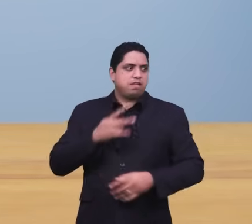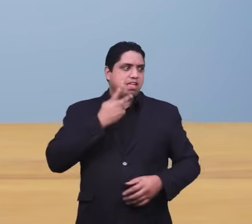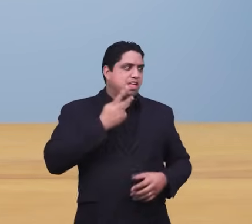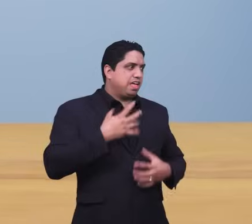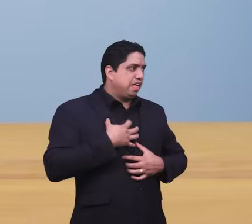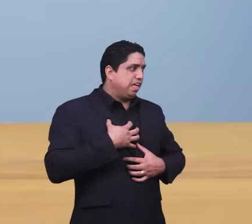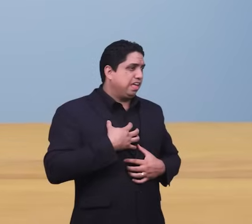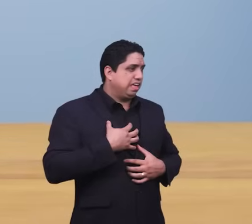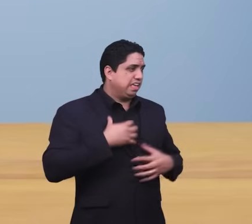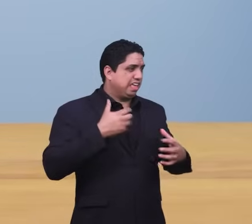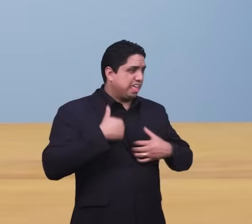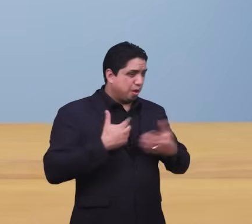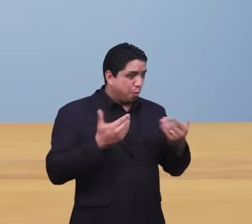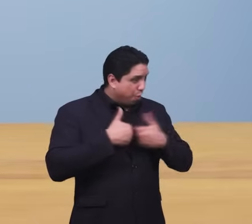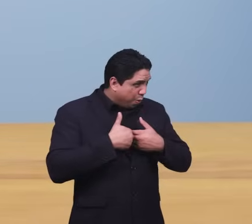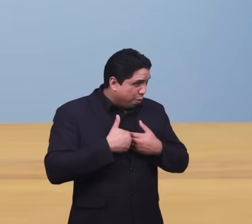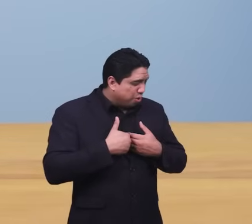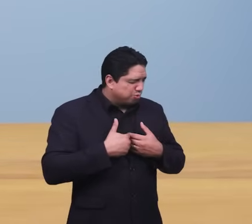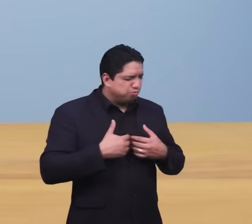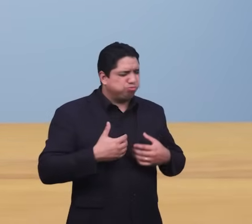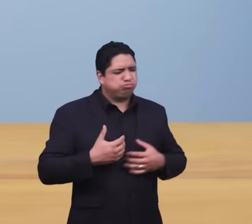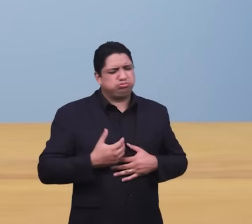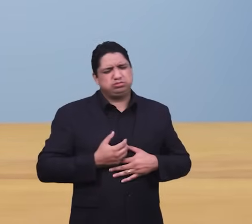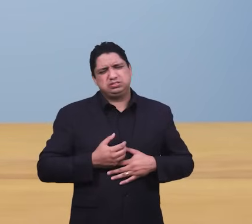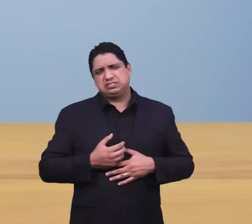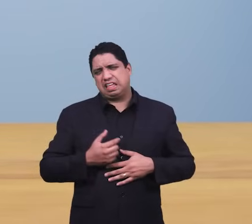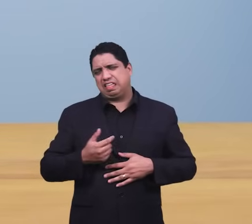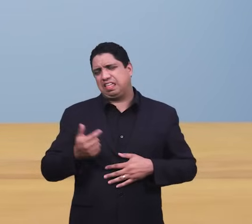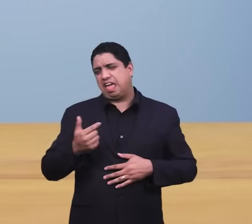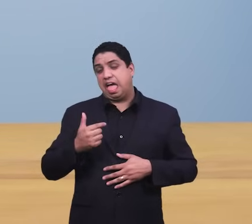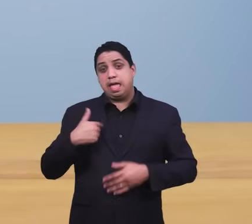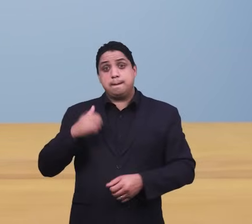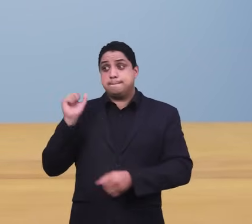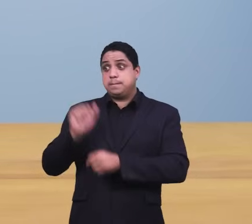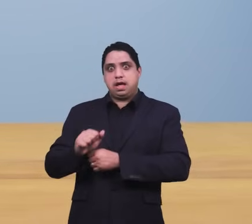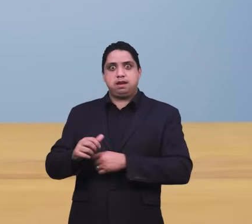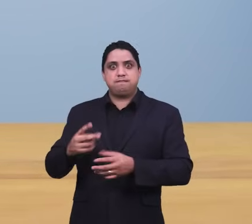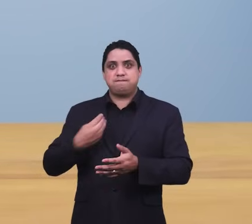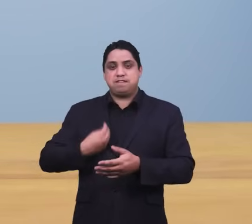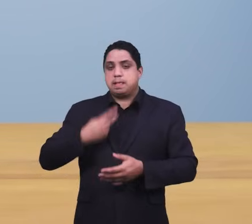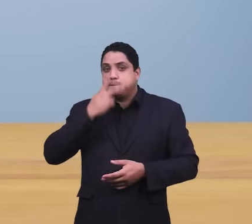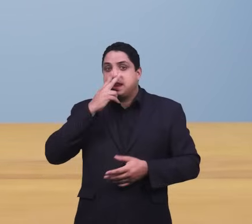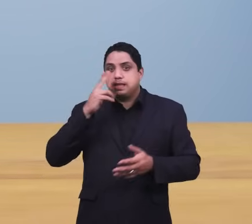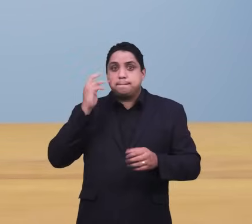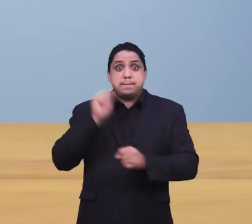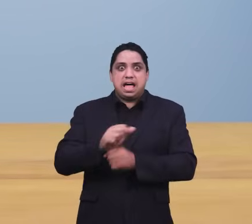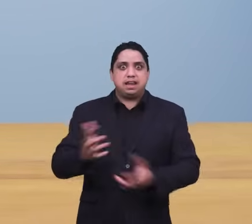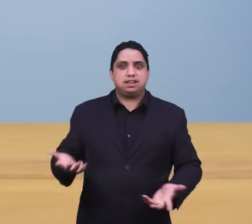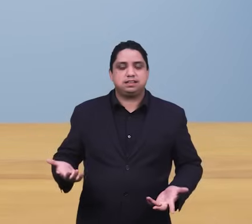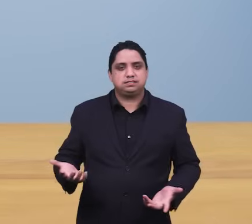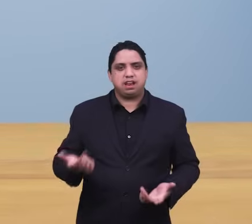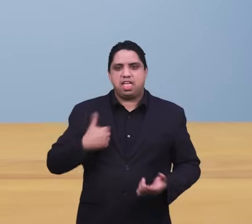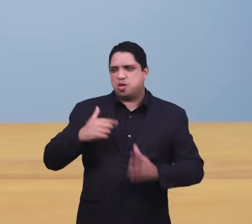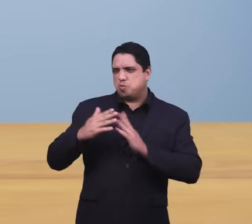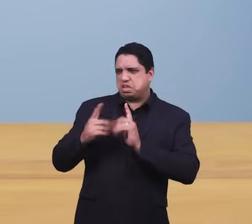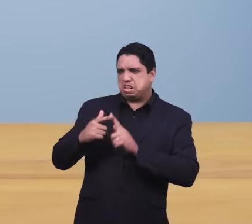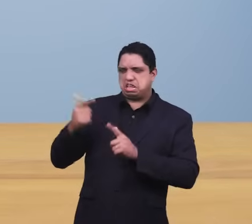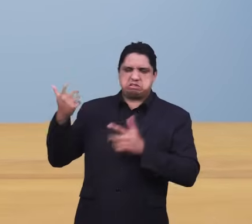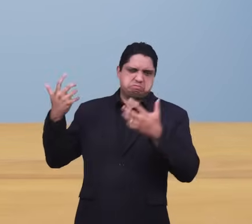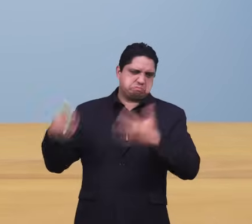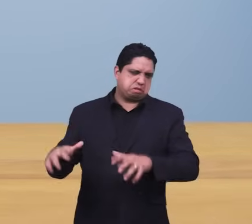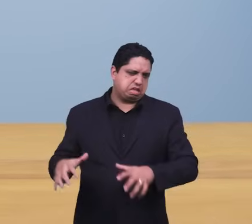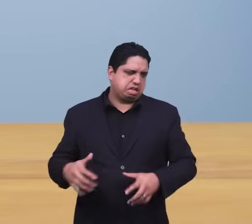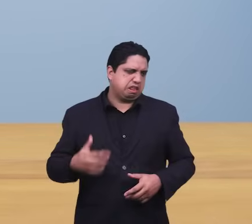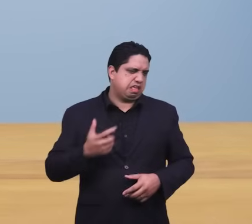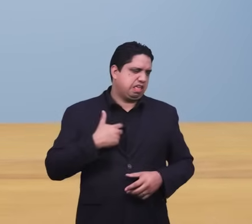diagnóstico. Então, quem nos ouve? Um diagnóstico, ele não é uma sentença, ele é o início